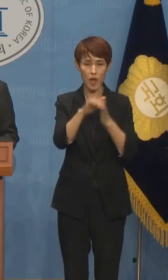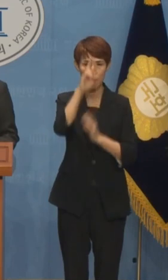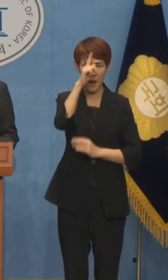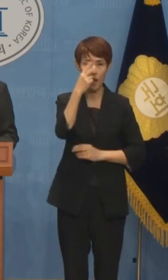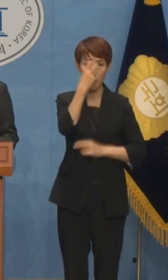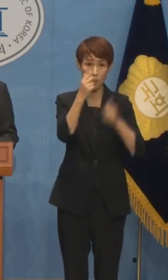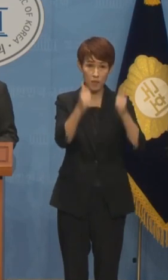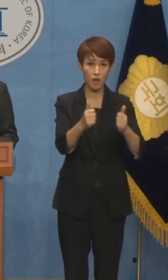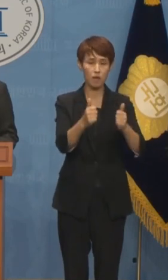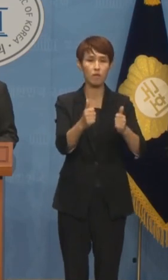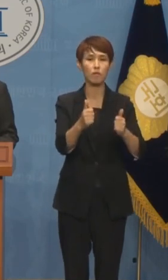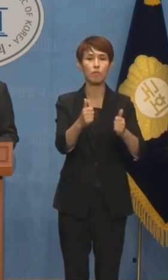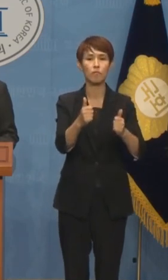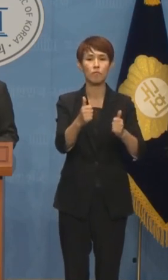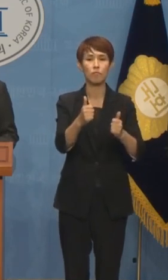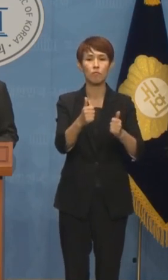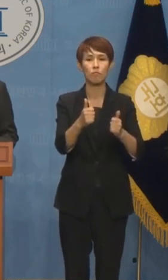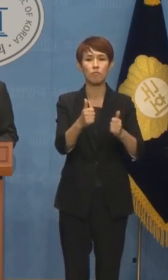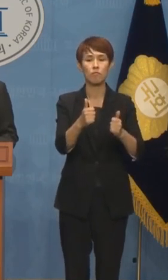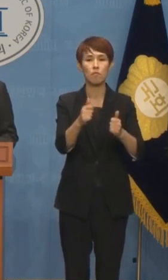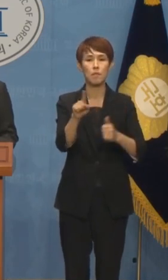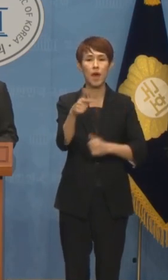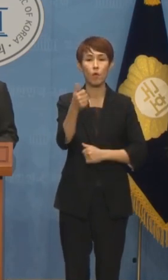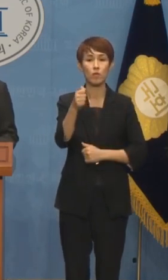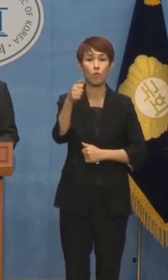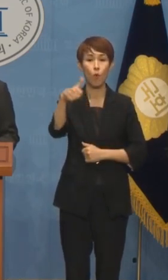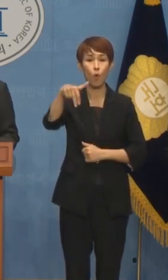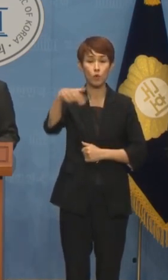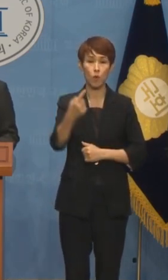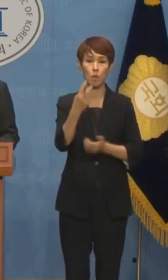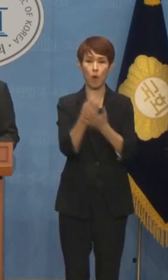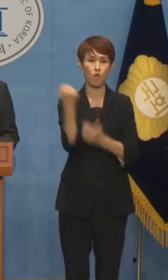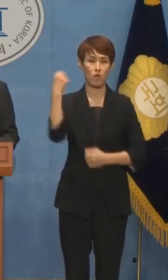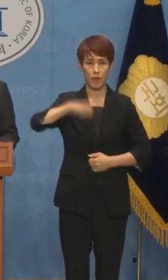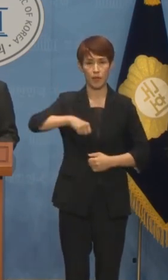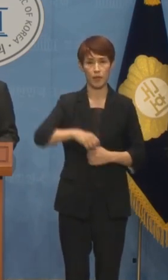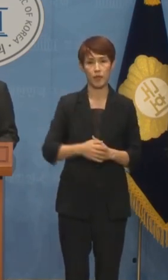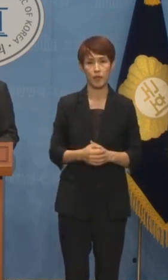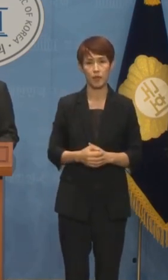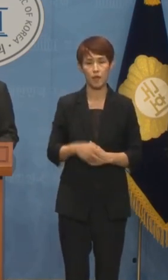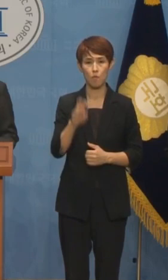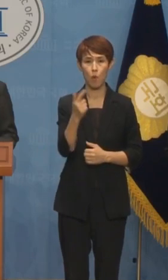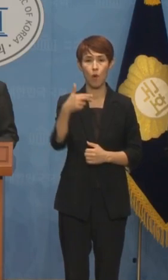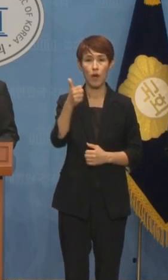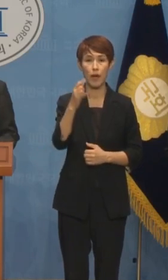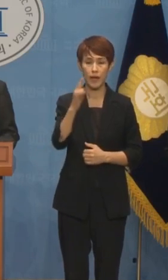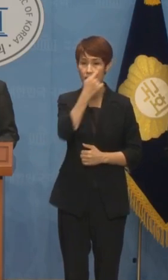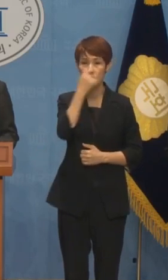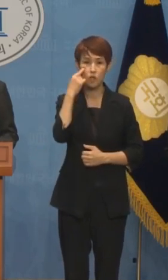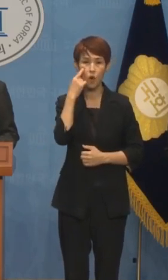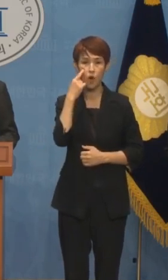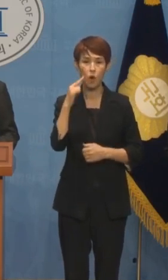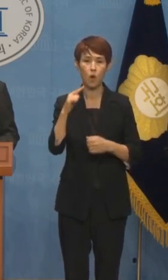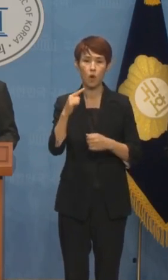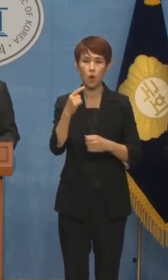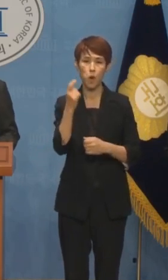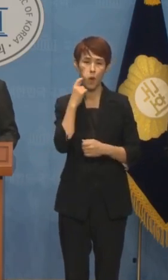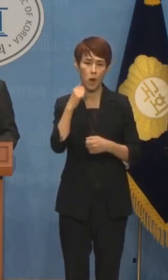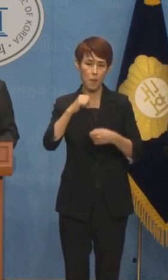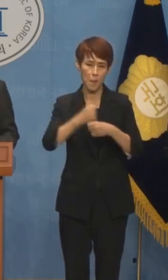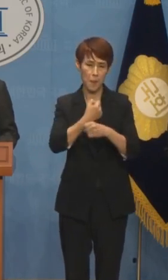형법 제155조에 따라 10년 이하 징역에 처해지는 모해 목적 증거 위조죄를 저지른